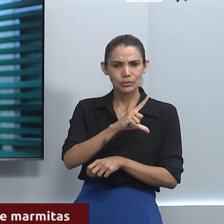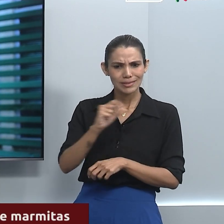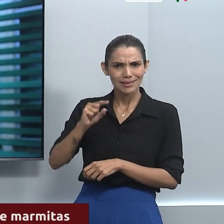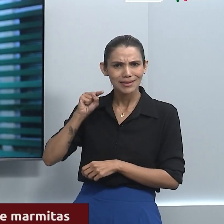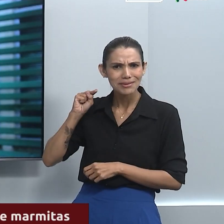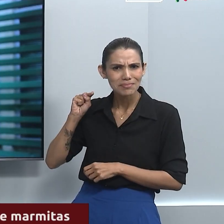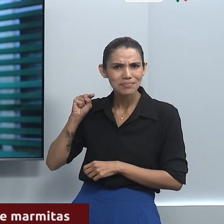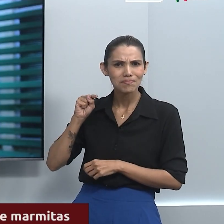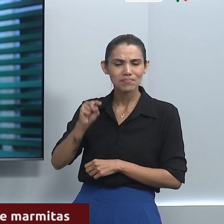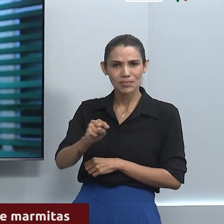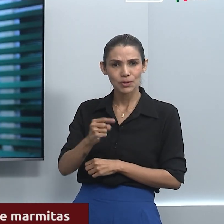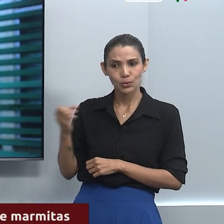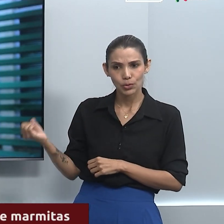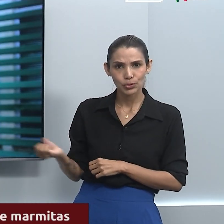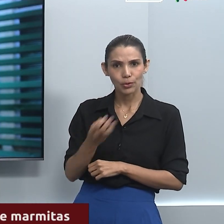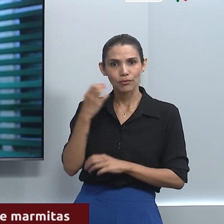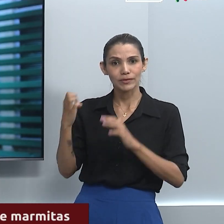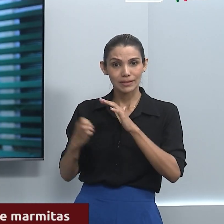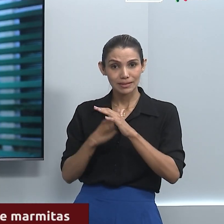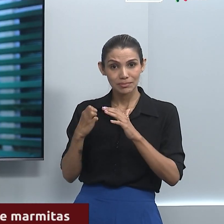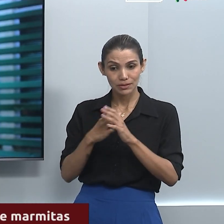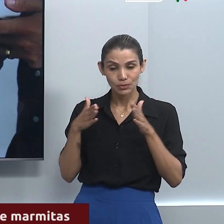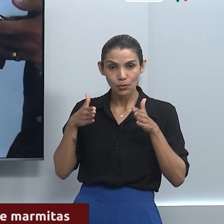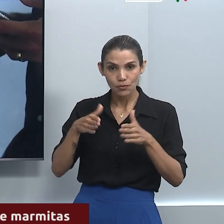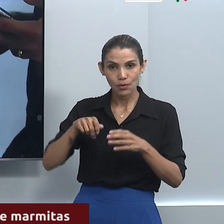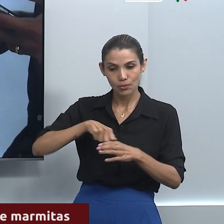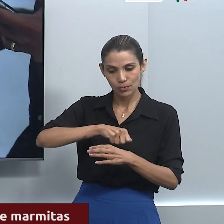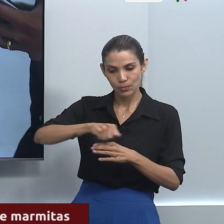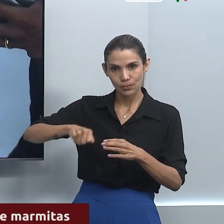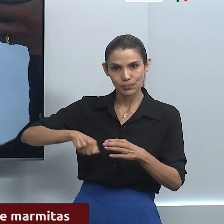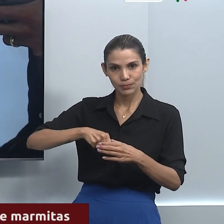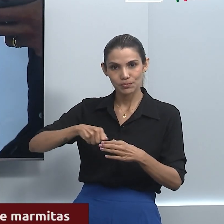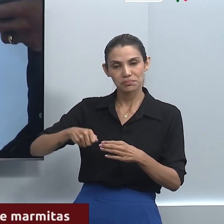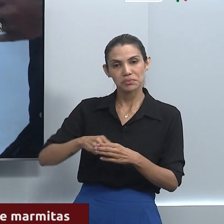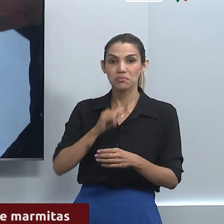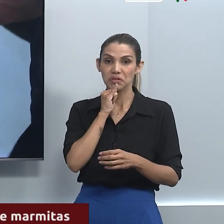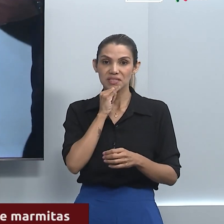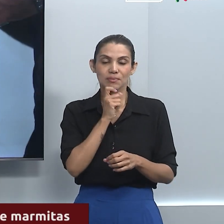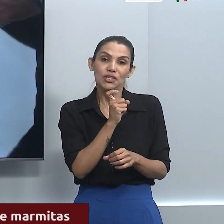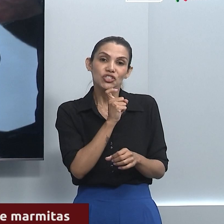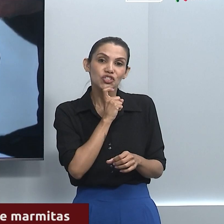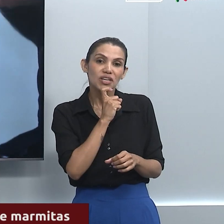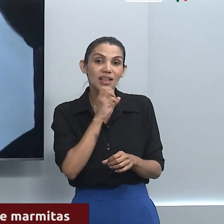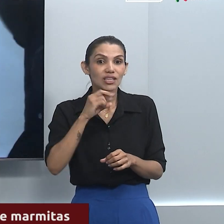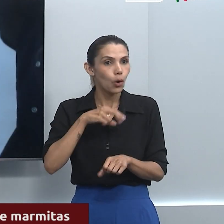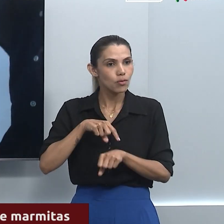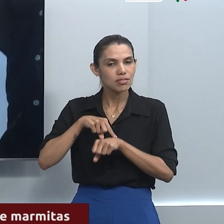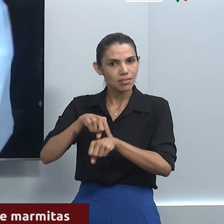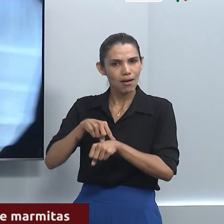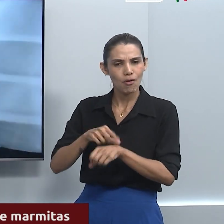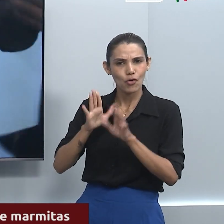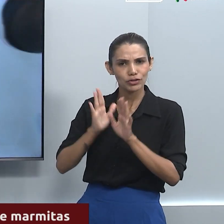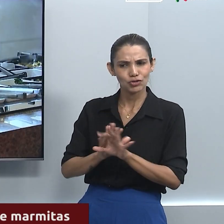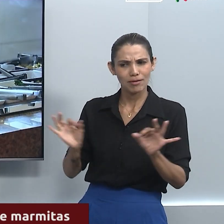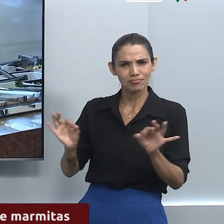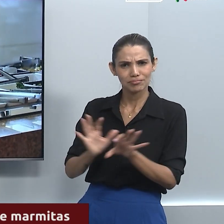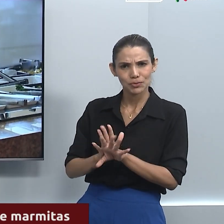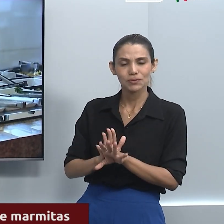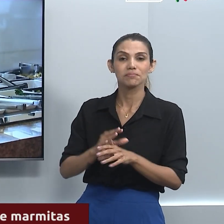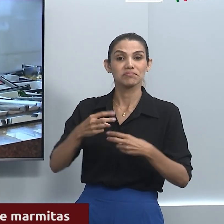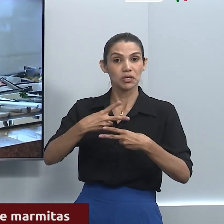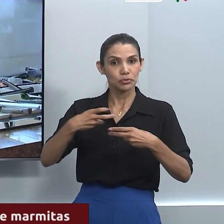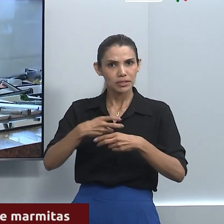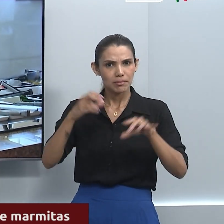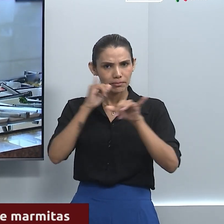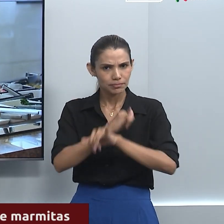negócios foram criados para vender comida pronta, seja a versão congelada ou aquela feita na hora. De acordo com o Sebrae, houve